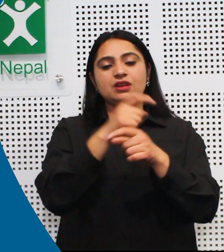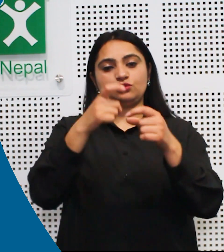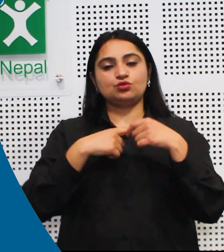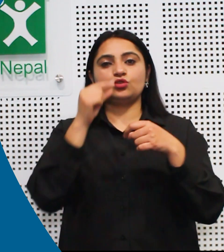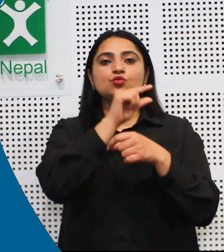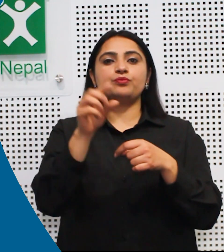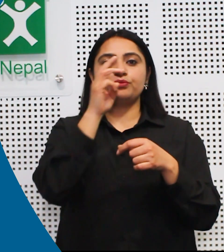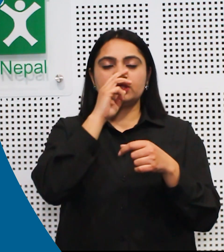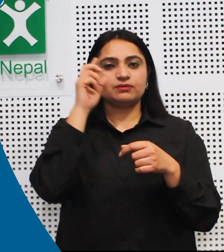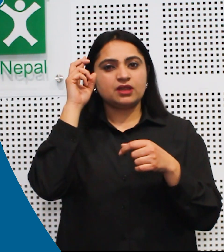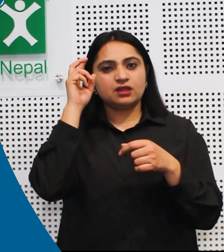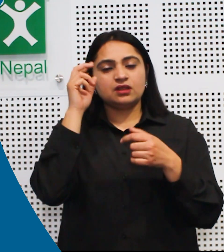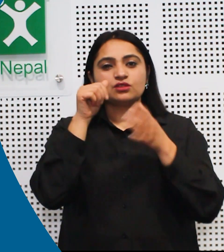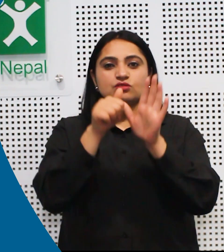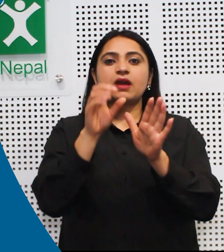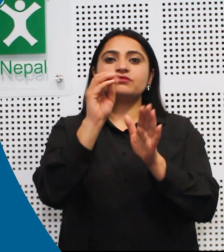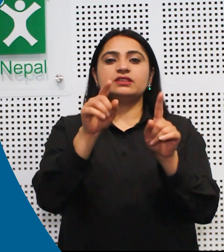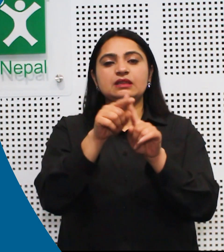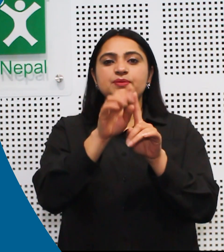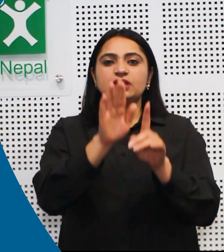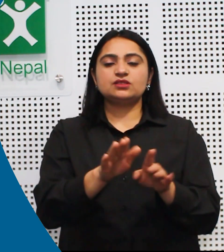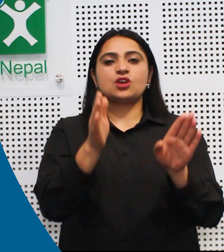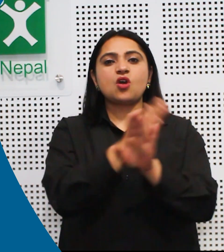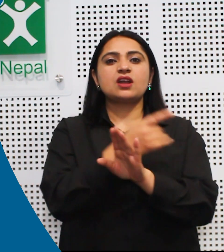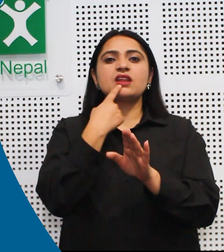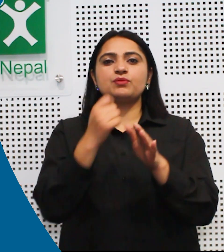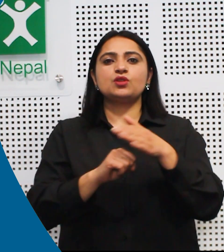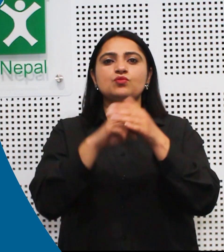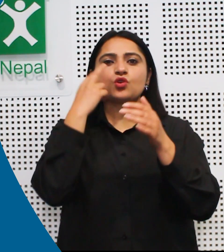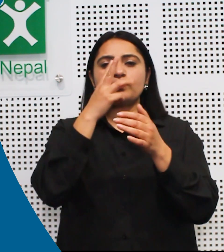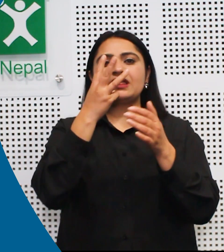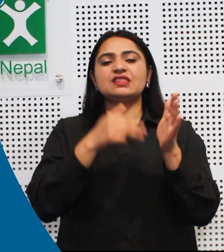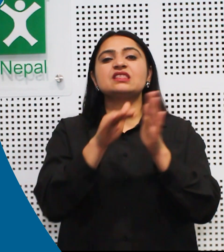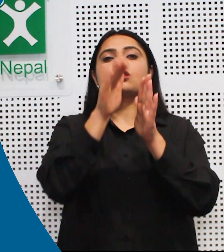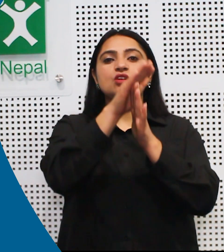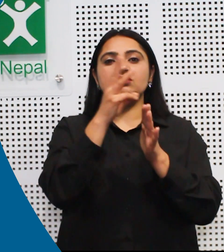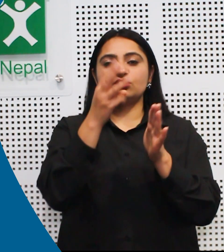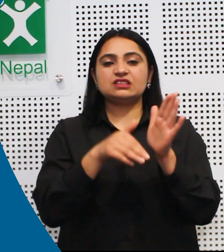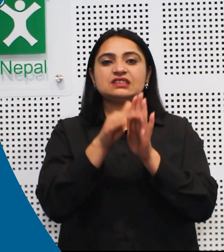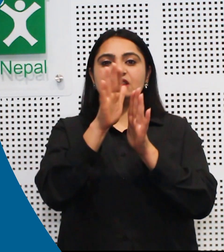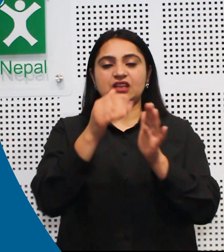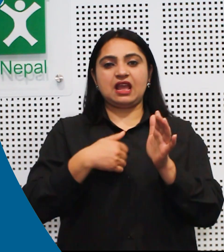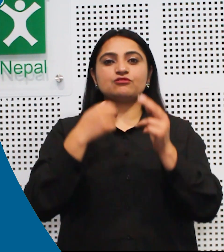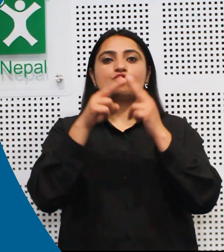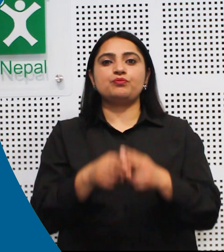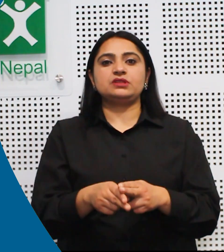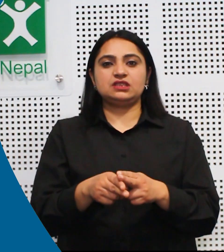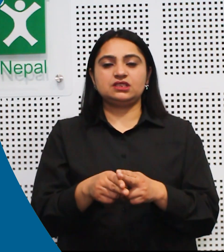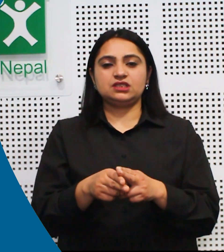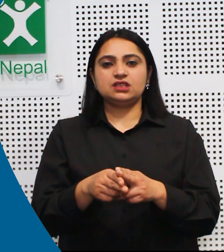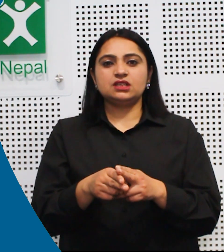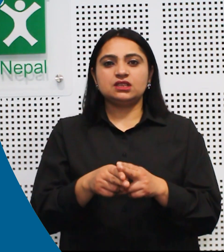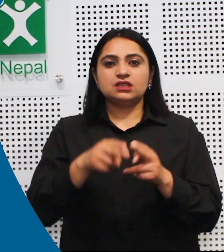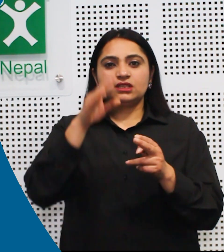चाहिँ सहजीकरण गर्ने पनि रहेको छ। तर अघि नै मैले भने मूल रूपमा अब 3टा तहहरू छ। त्यो 3 तहले चाहिँ होइन आफ्नो बजेट किसिमको सरकार